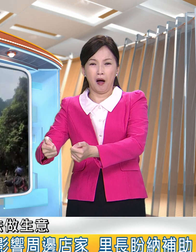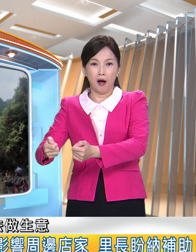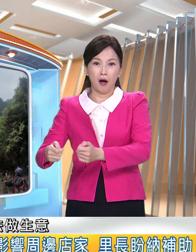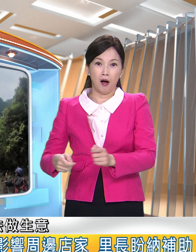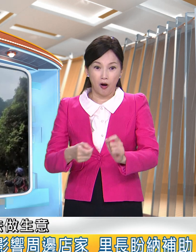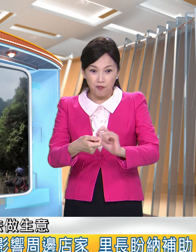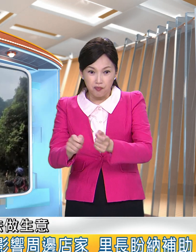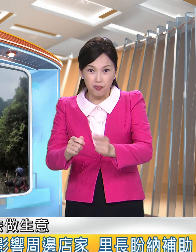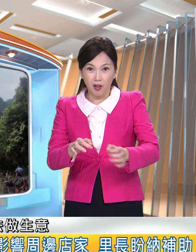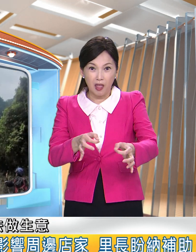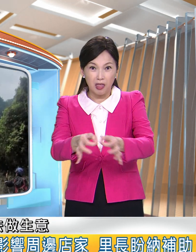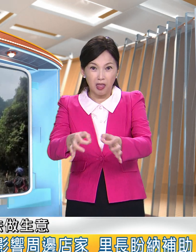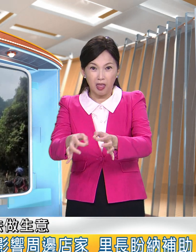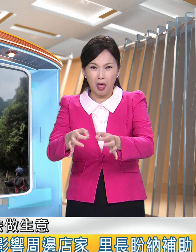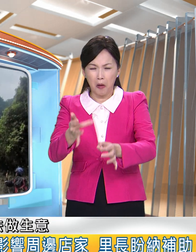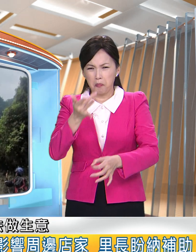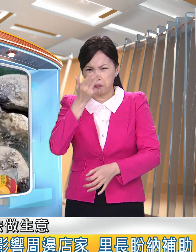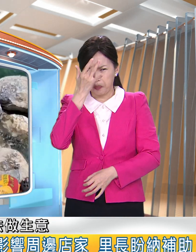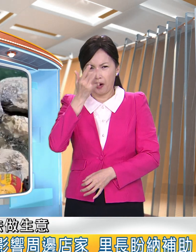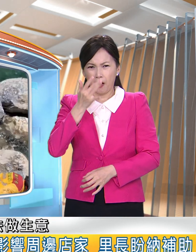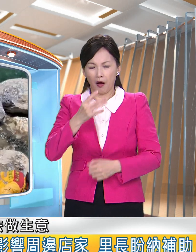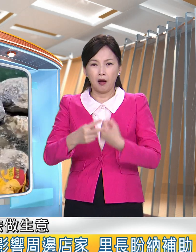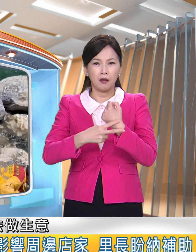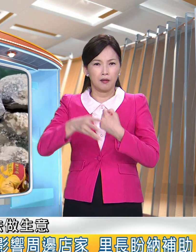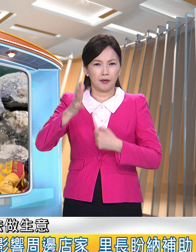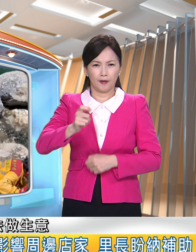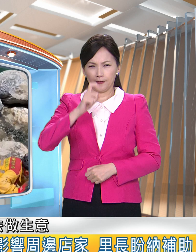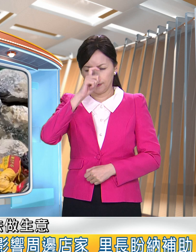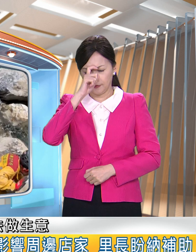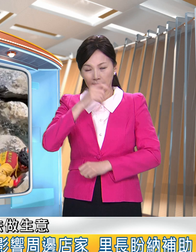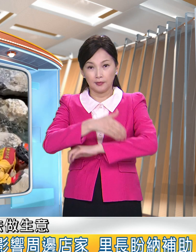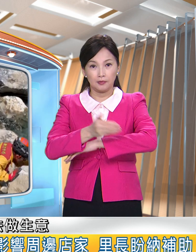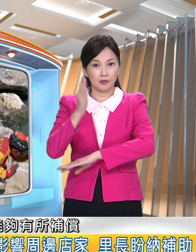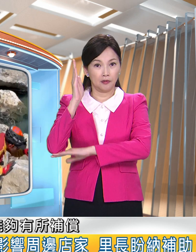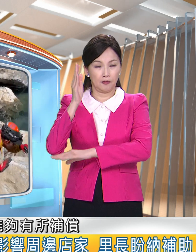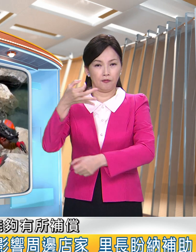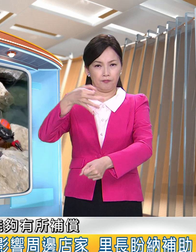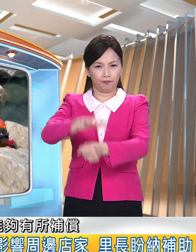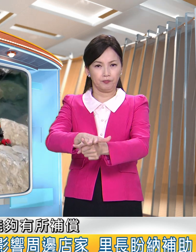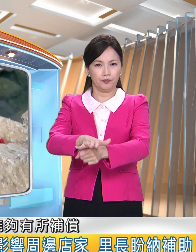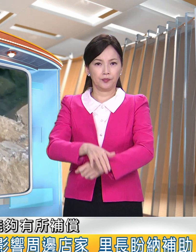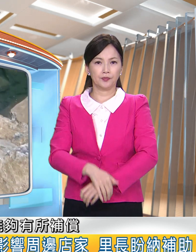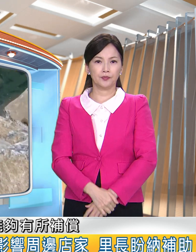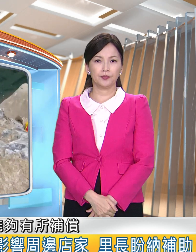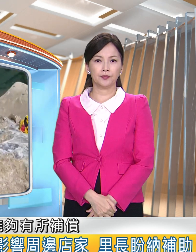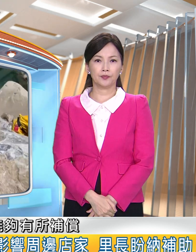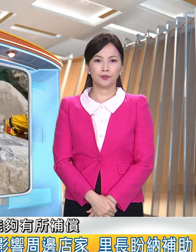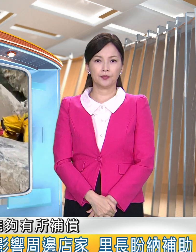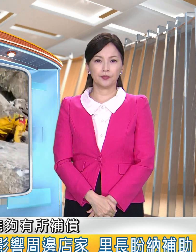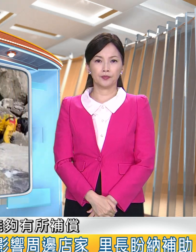边店家也没有办法做生意。里长希望县府能够有所补